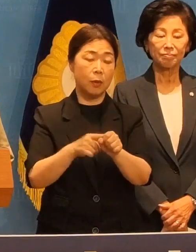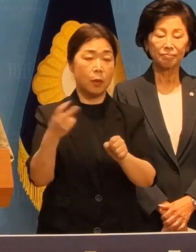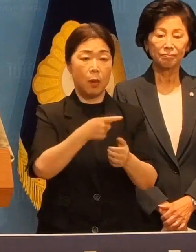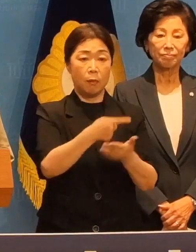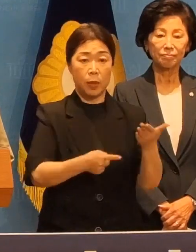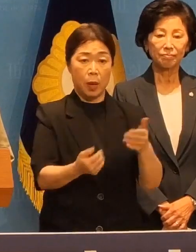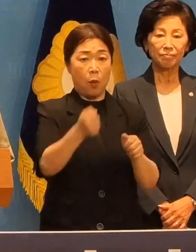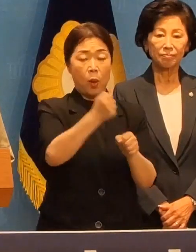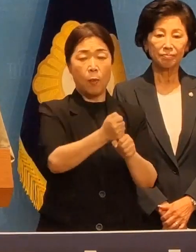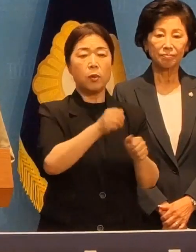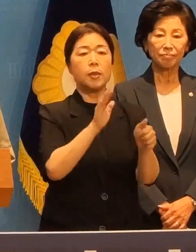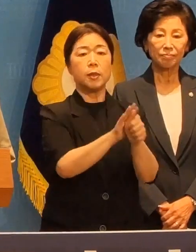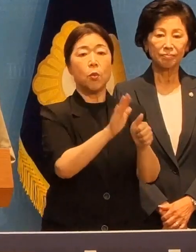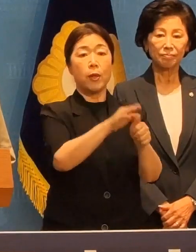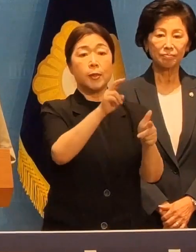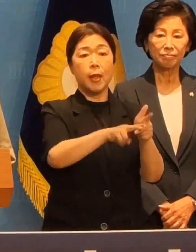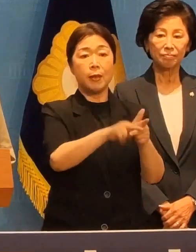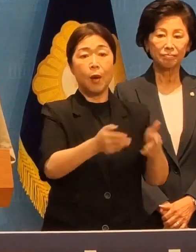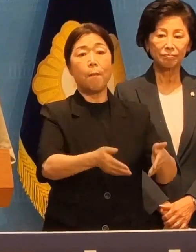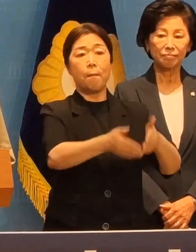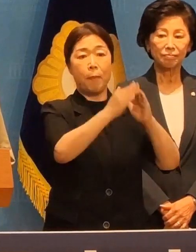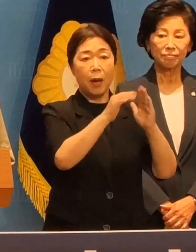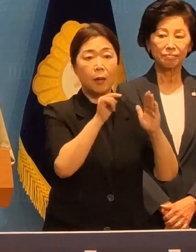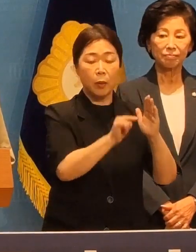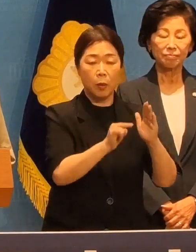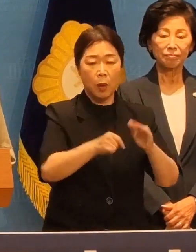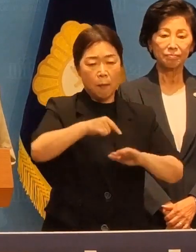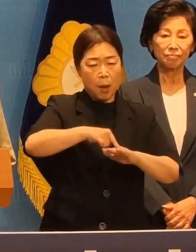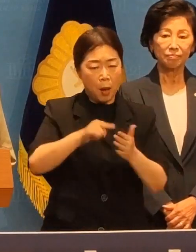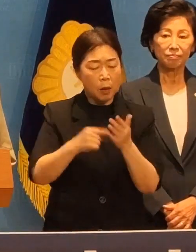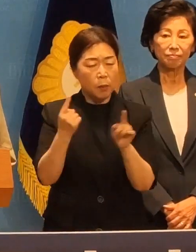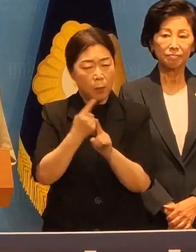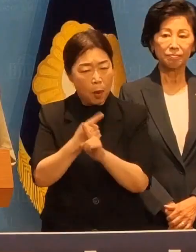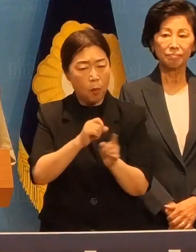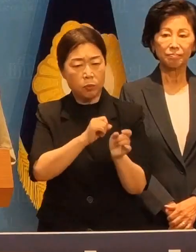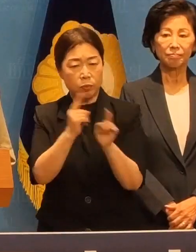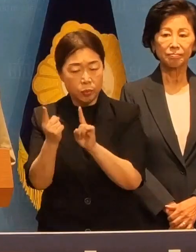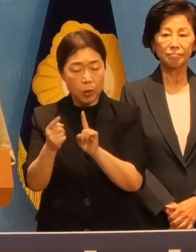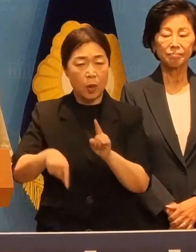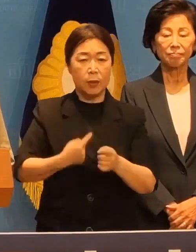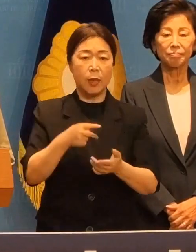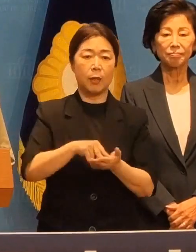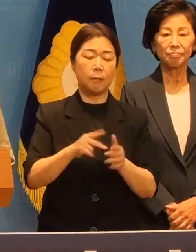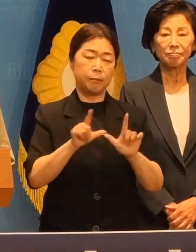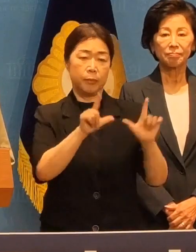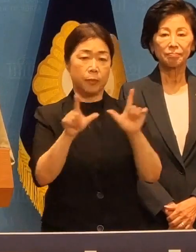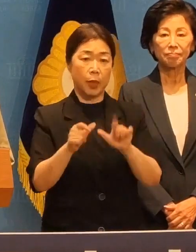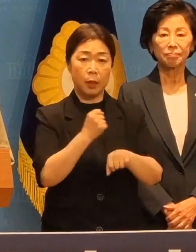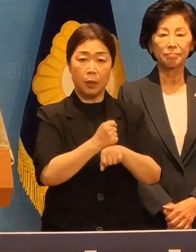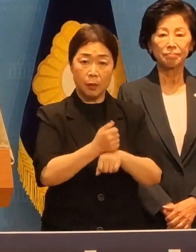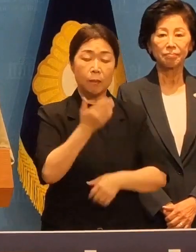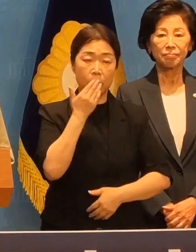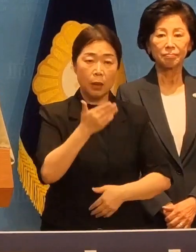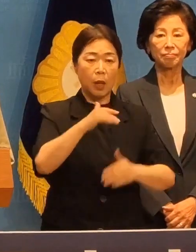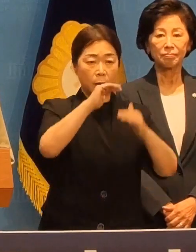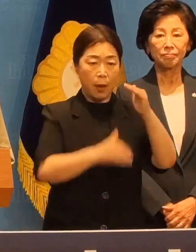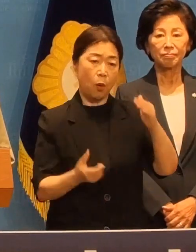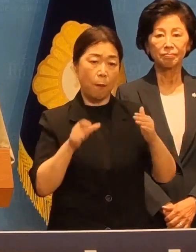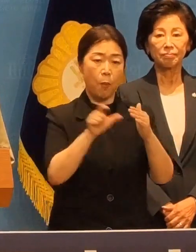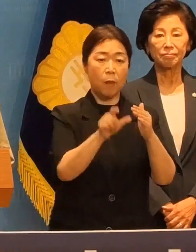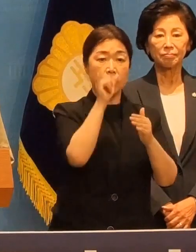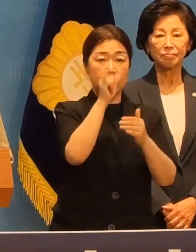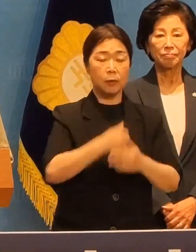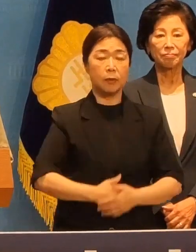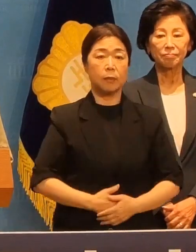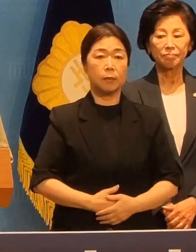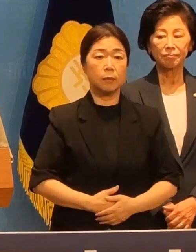회복 지원센터를 통해서 심리 회복과 자립생활을 지원하는 내용을 담고 있습니다. 또한